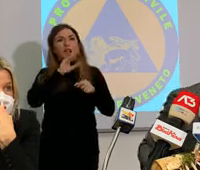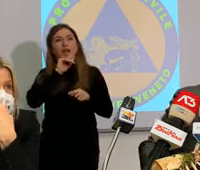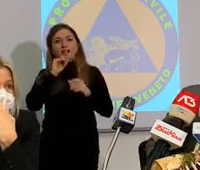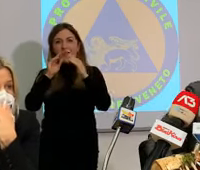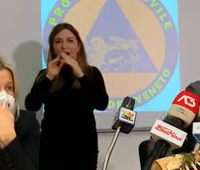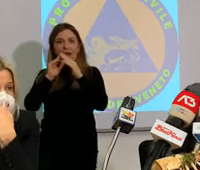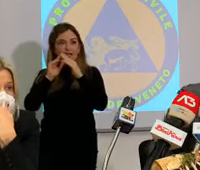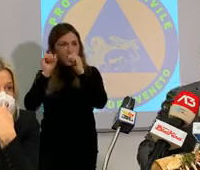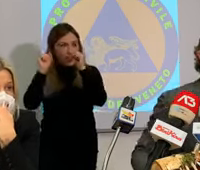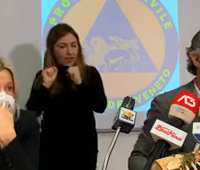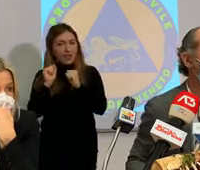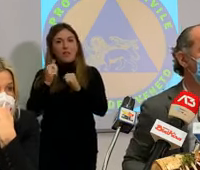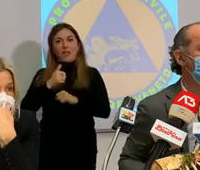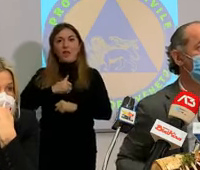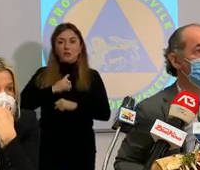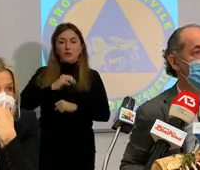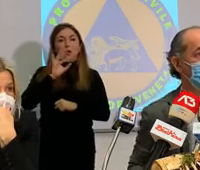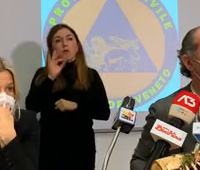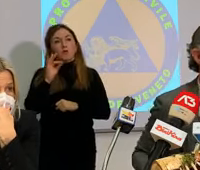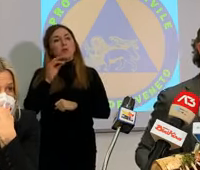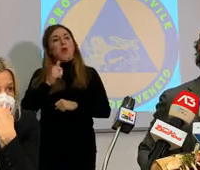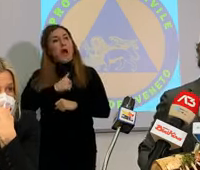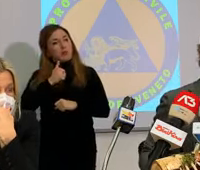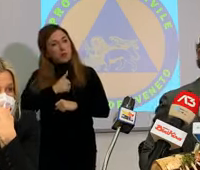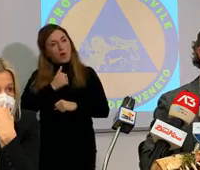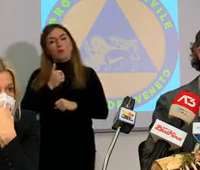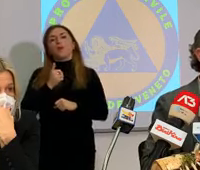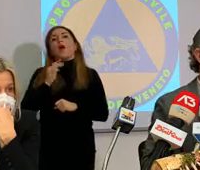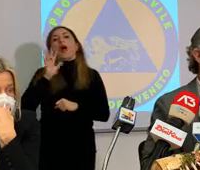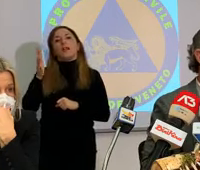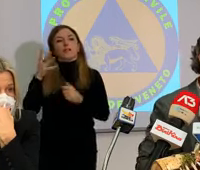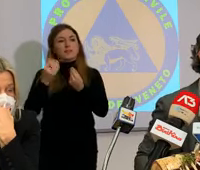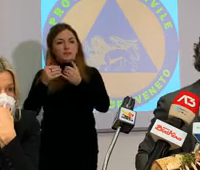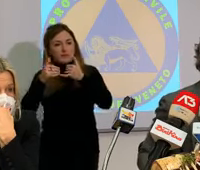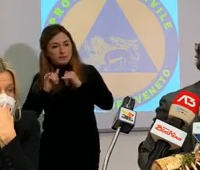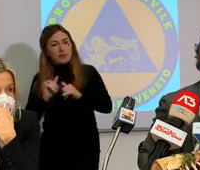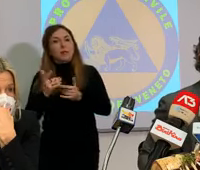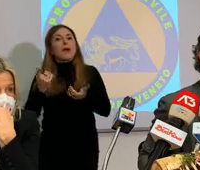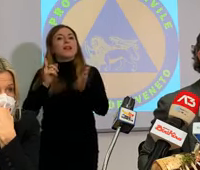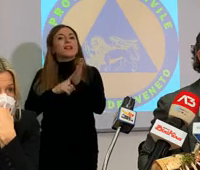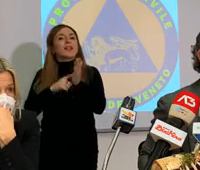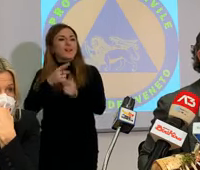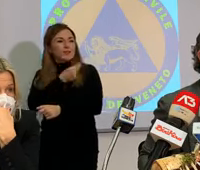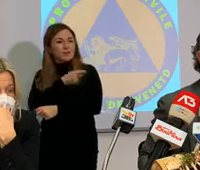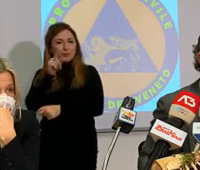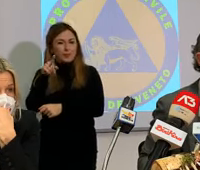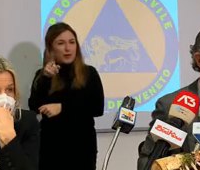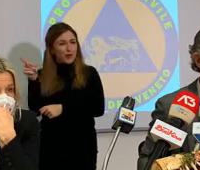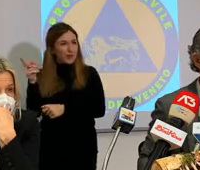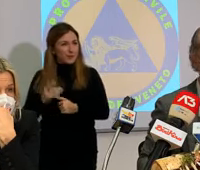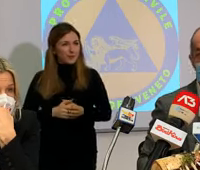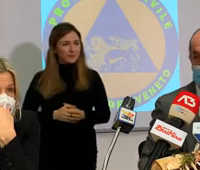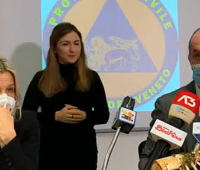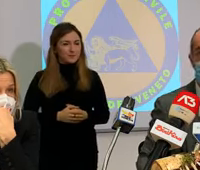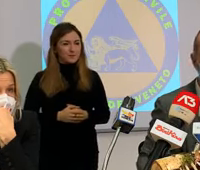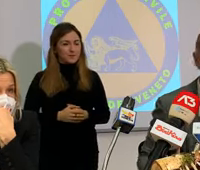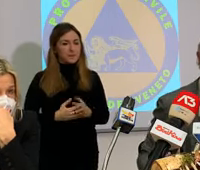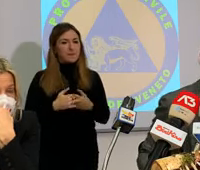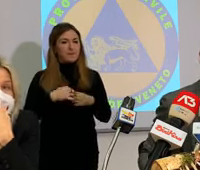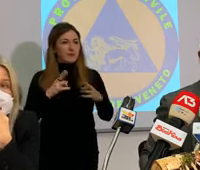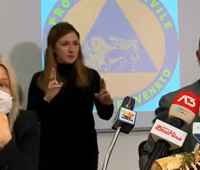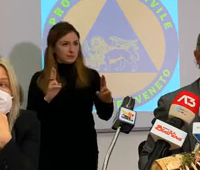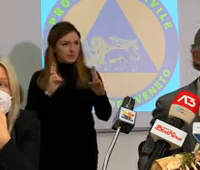ah no hanno ancora vita autonoma altri sono con i figli questi hanno diritto ad essere vaccinate quindi io spero l'ho chiesto